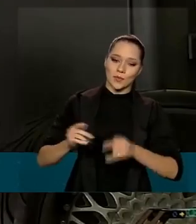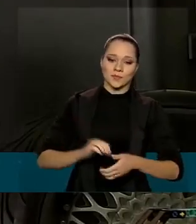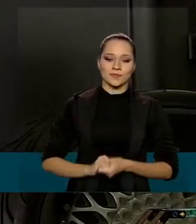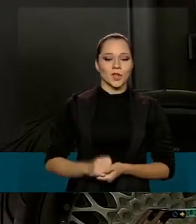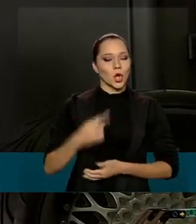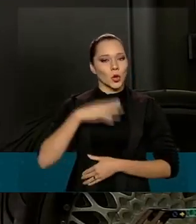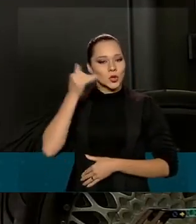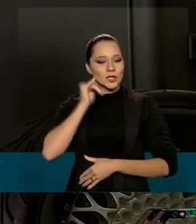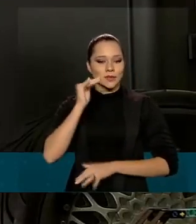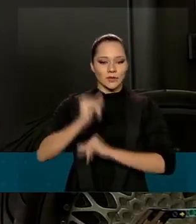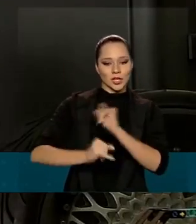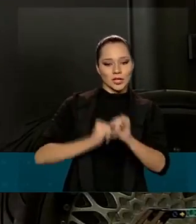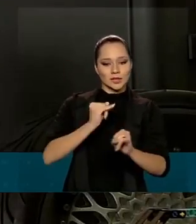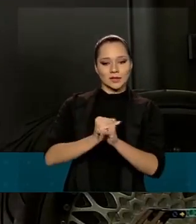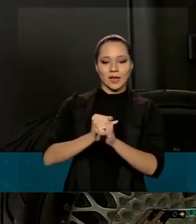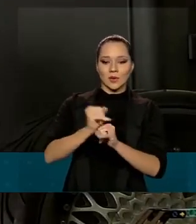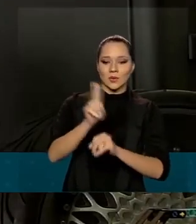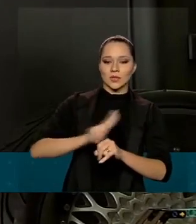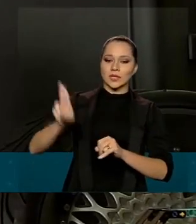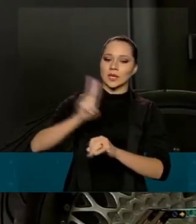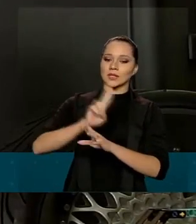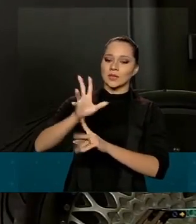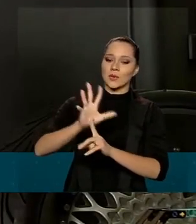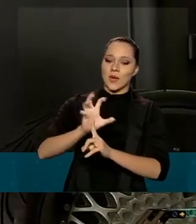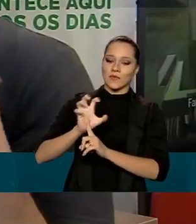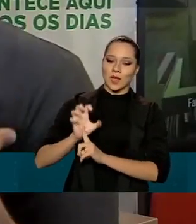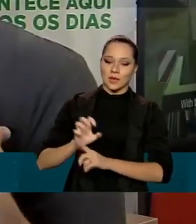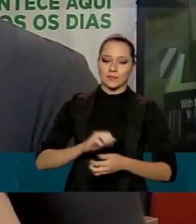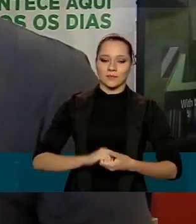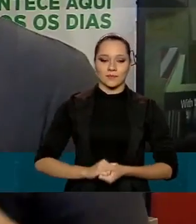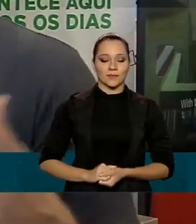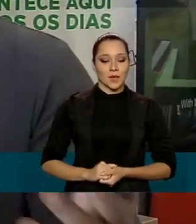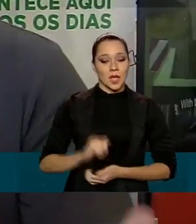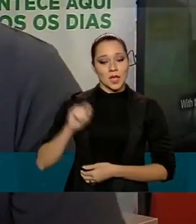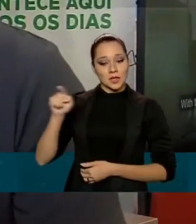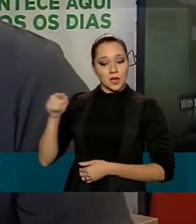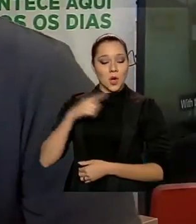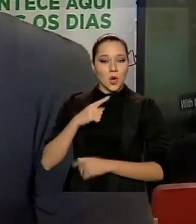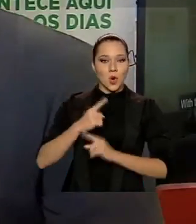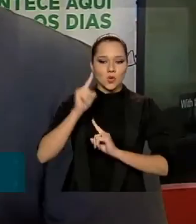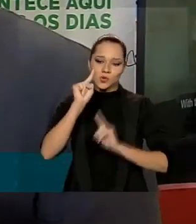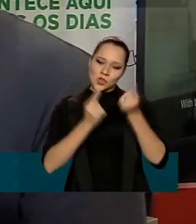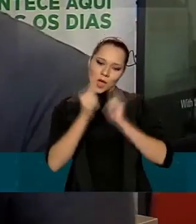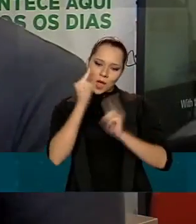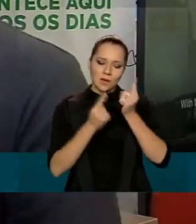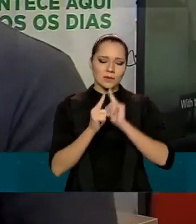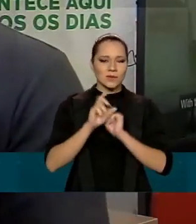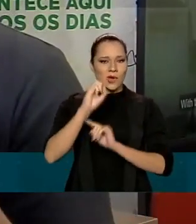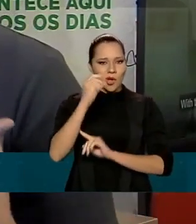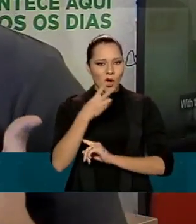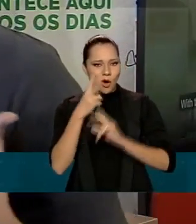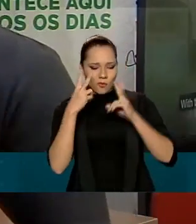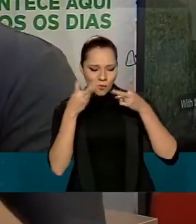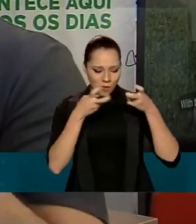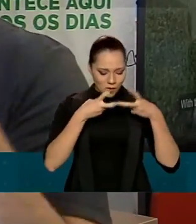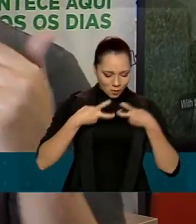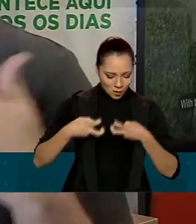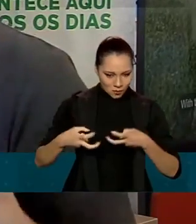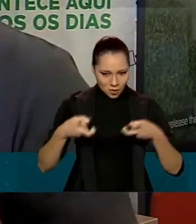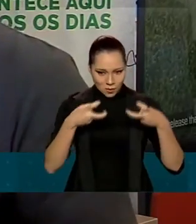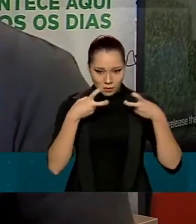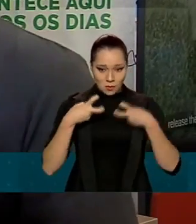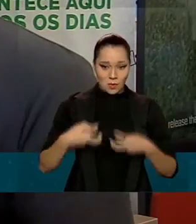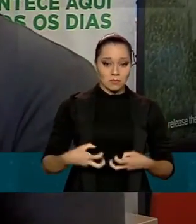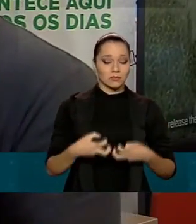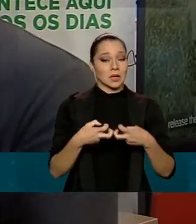Posso conectar a internet através do Wi-Fi. Com reconhecimento de um gesto, reconhecimento do seu próprio, da